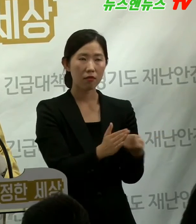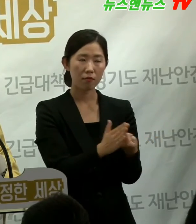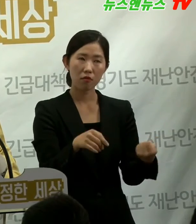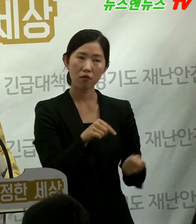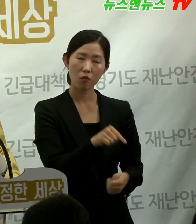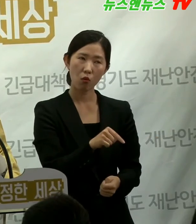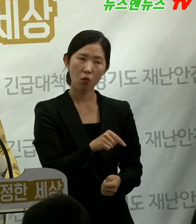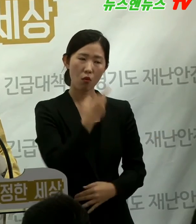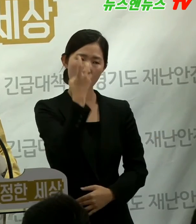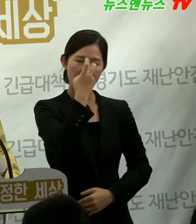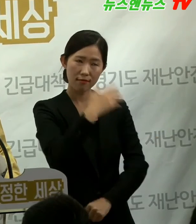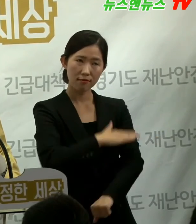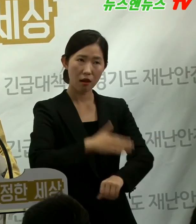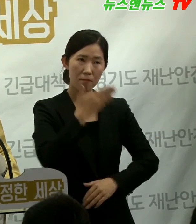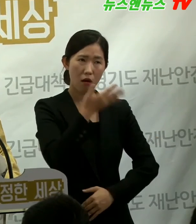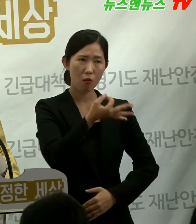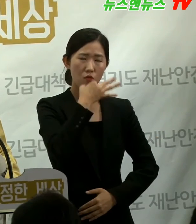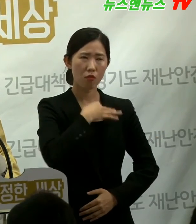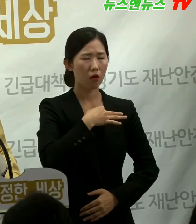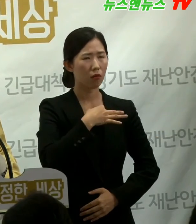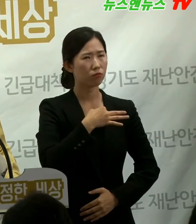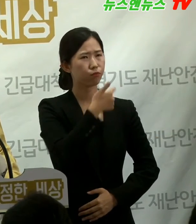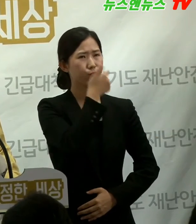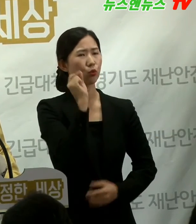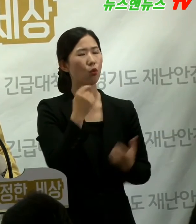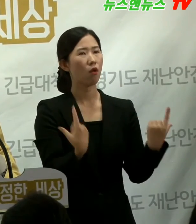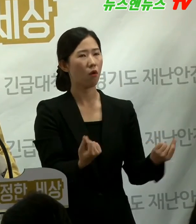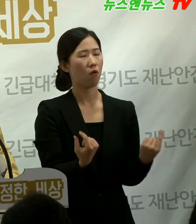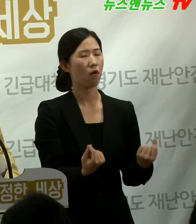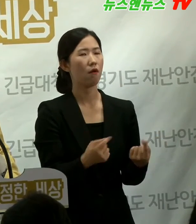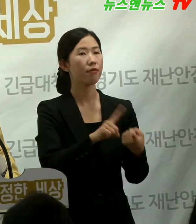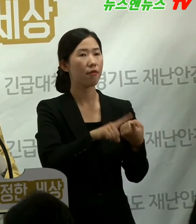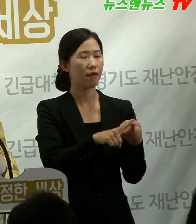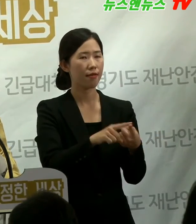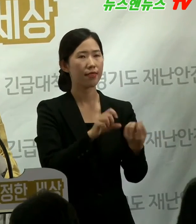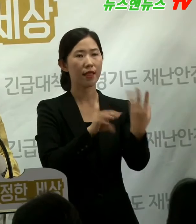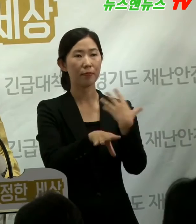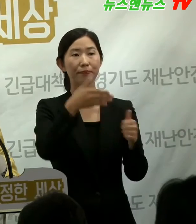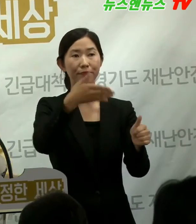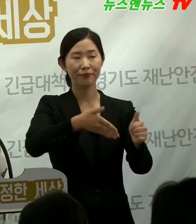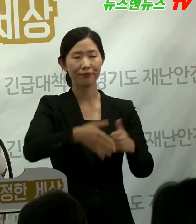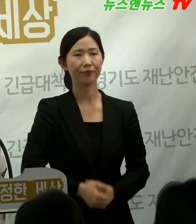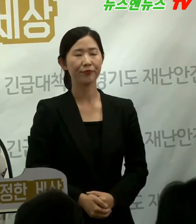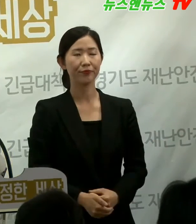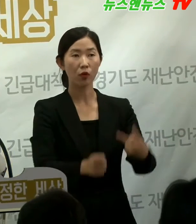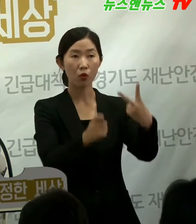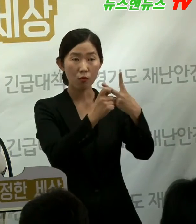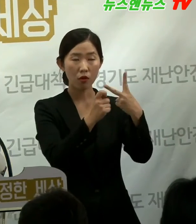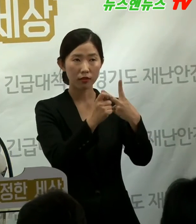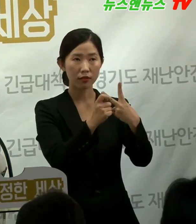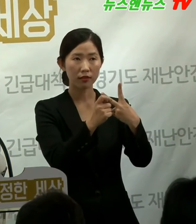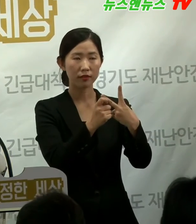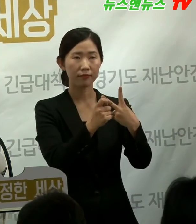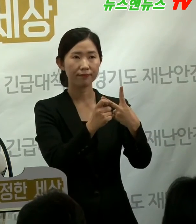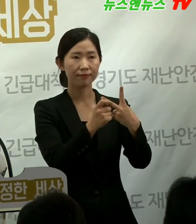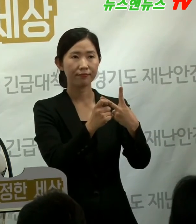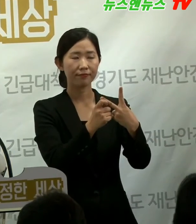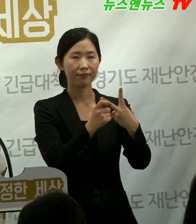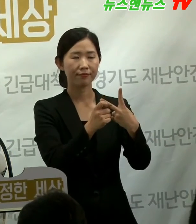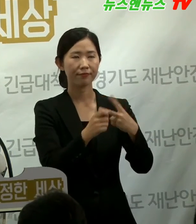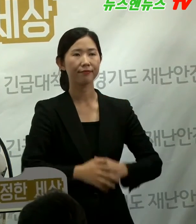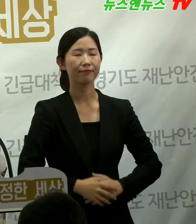떨어진다는 지적이 있으신데 이러한 점을 좀 답변해 주시고요. 두 번째는 앞선 질문과 좀 맥을 같이 하지만 답이